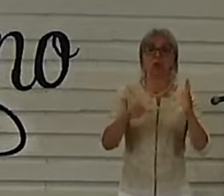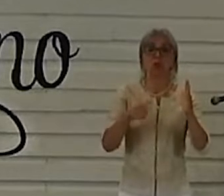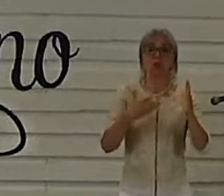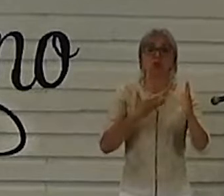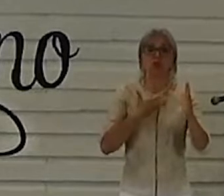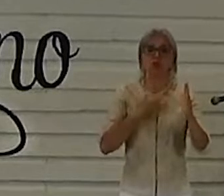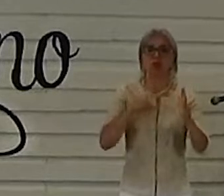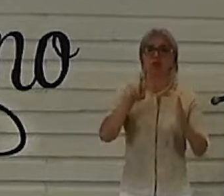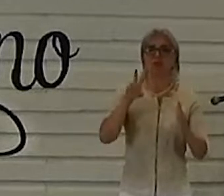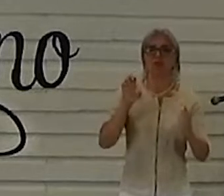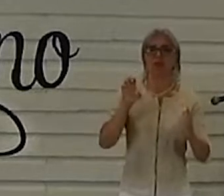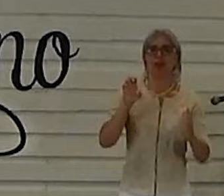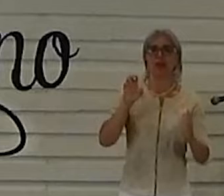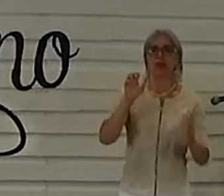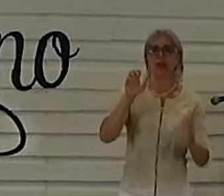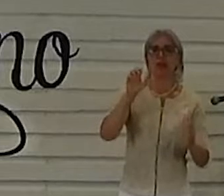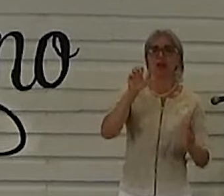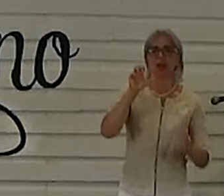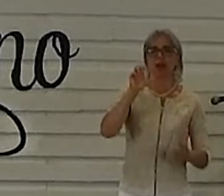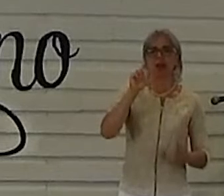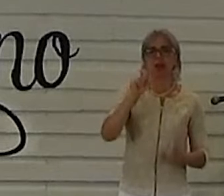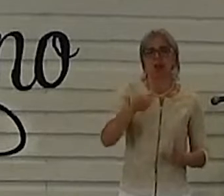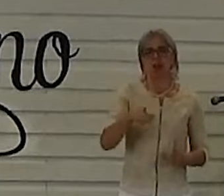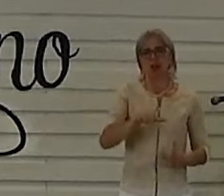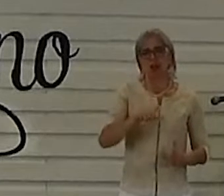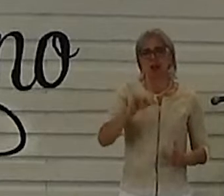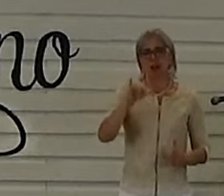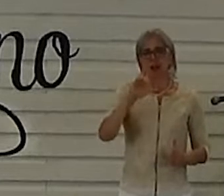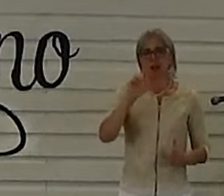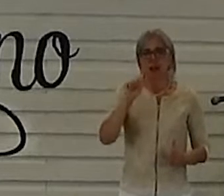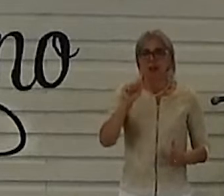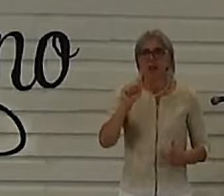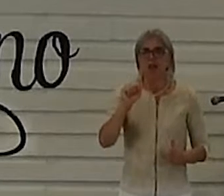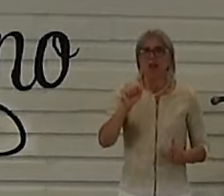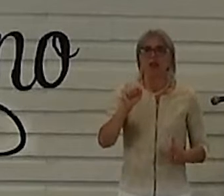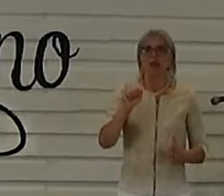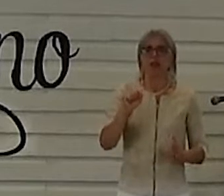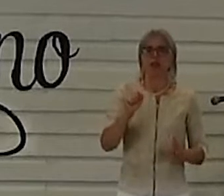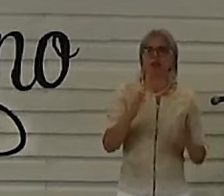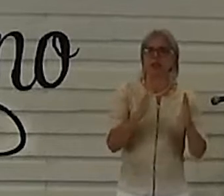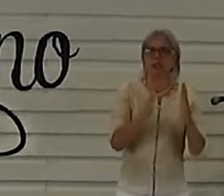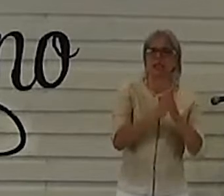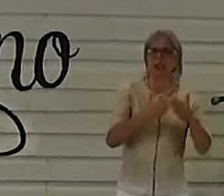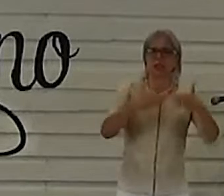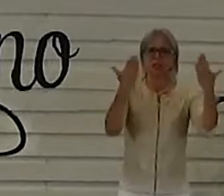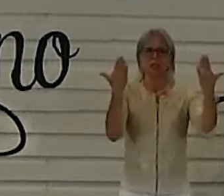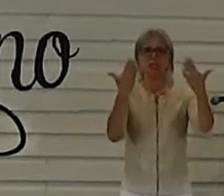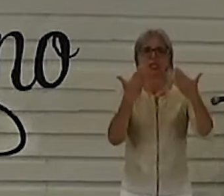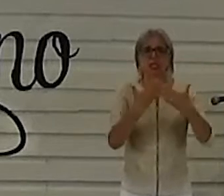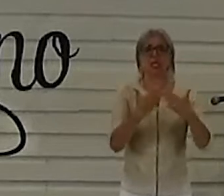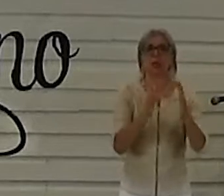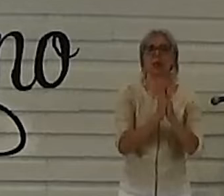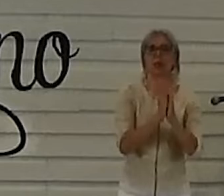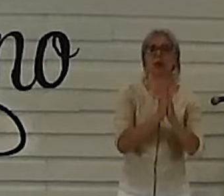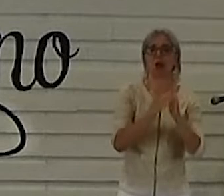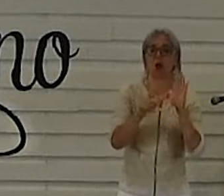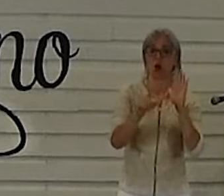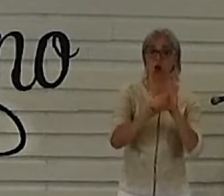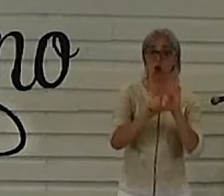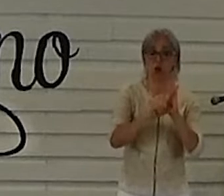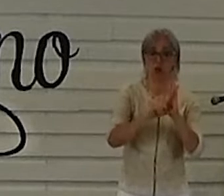quasi 500 persone. Il comune gli ha dato un terreno per 14.000 metri